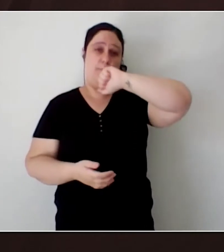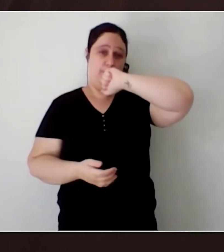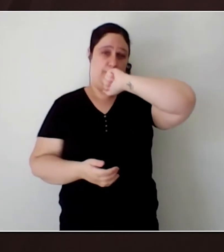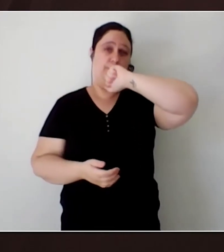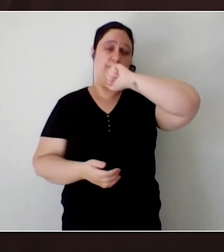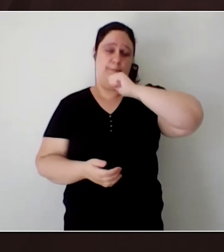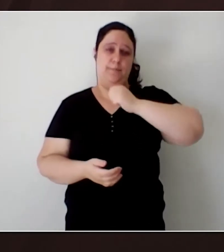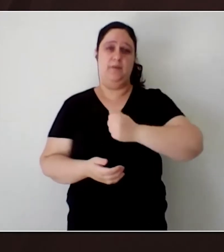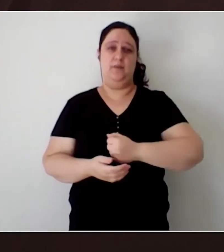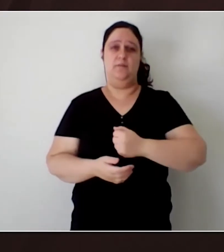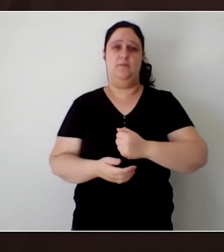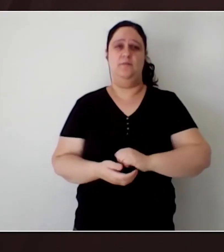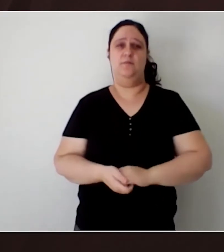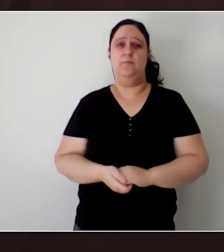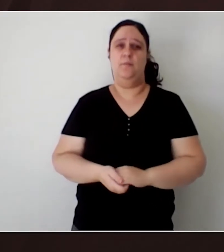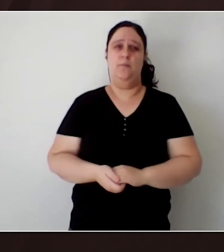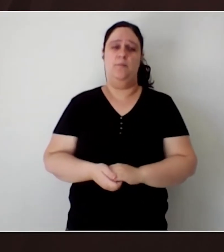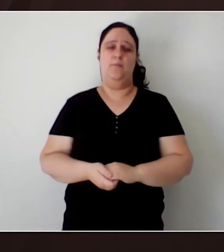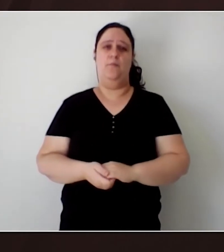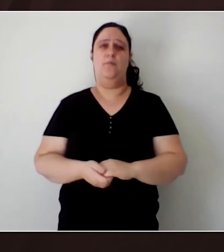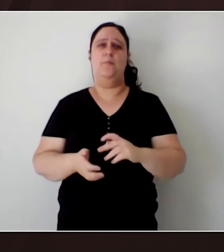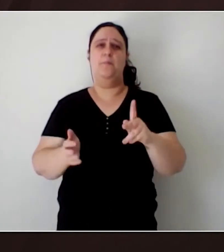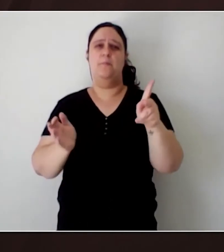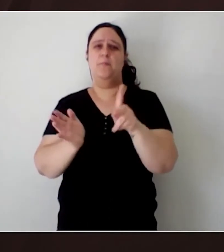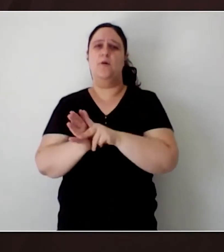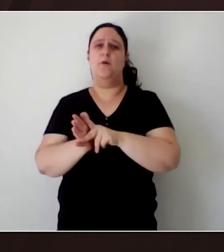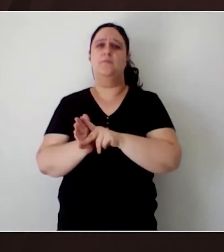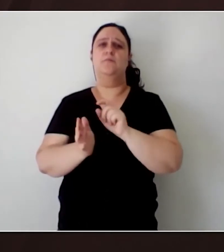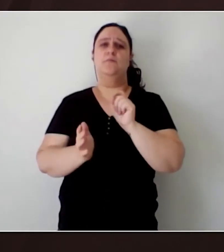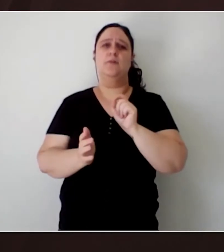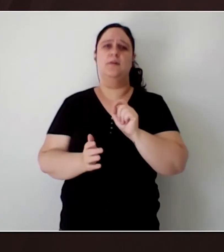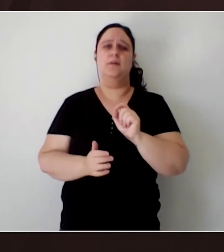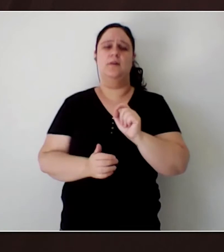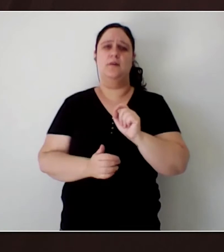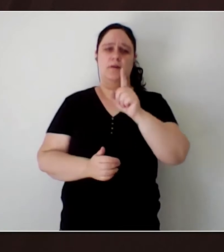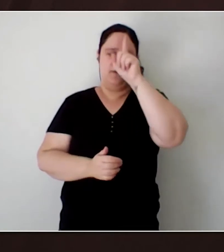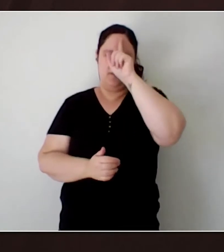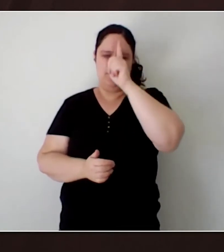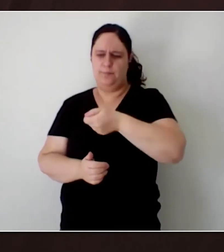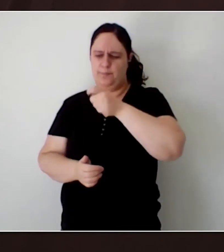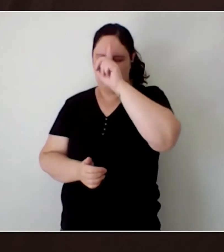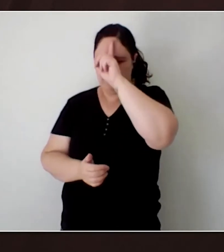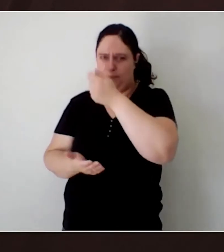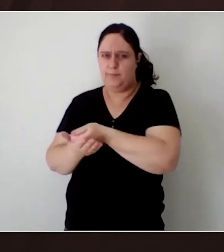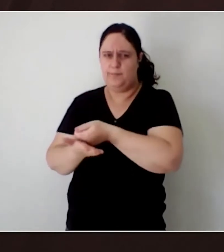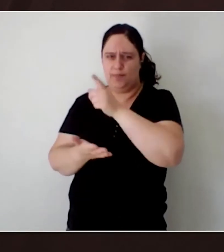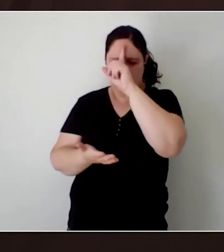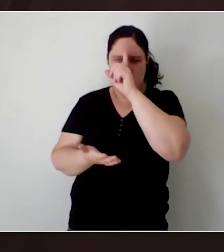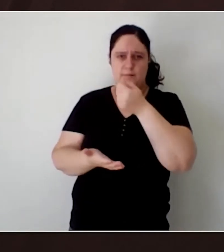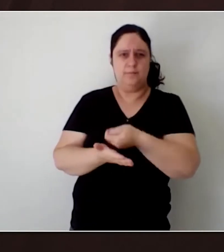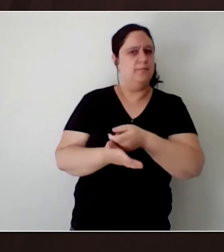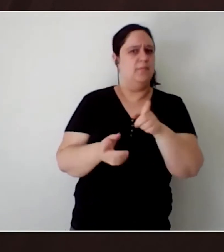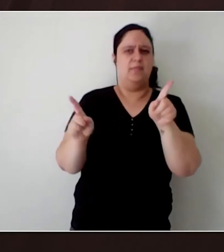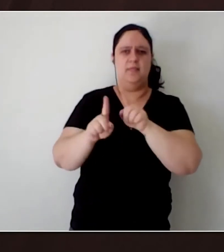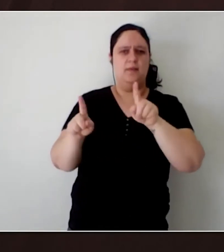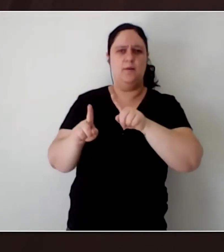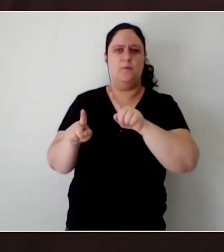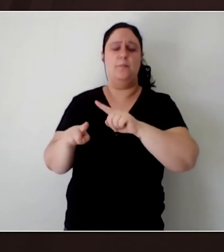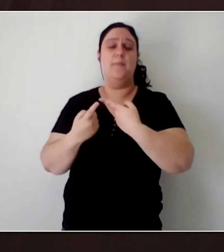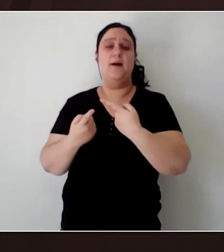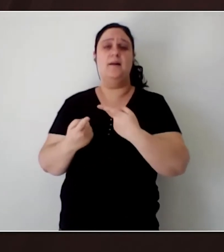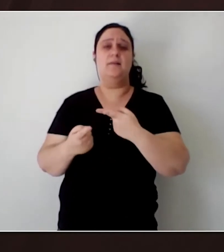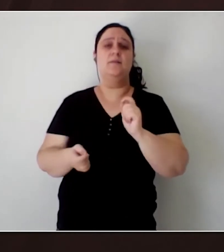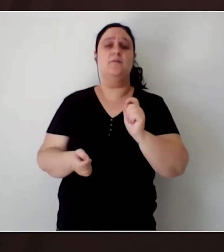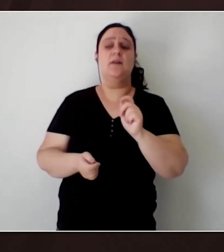sobre os leigos. Os bispos, pelo contrário, são para pastorear o rebanho